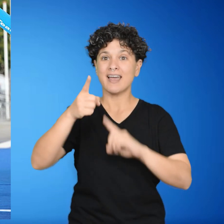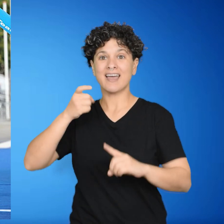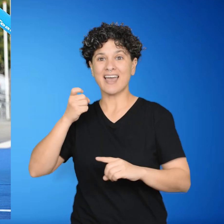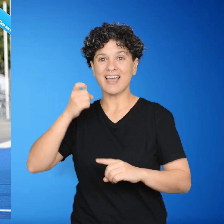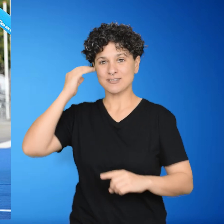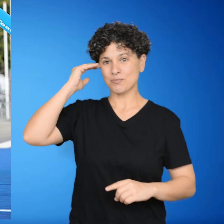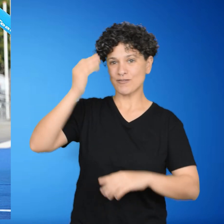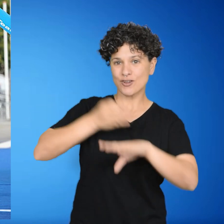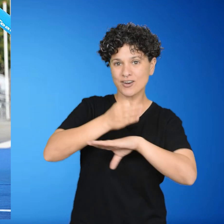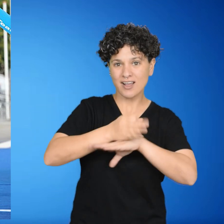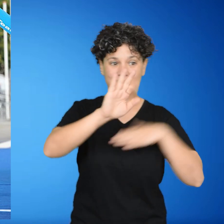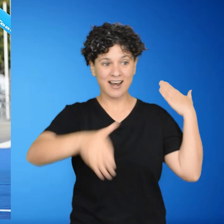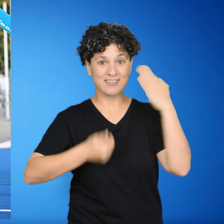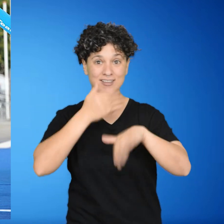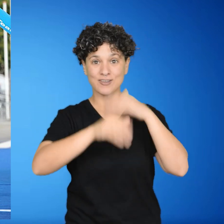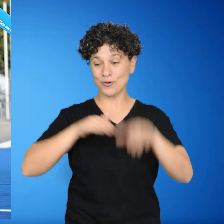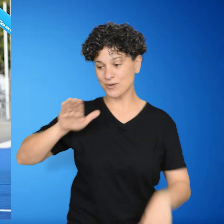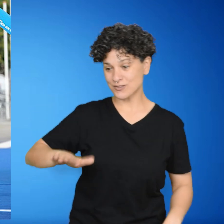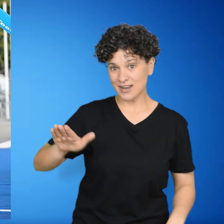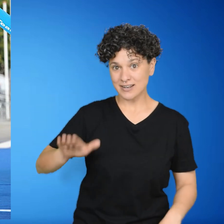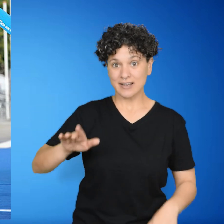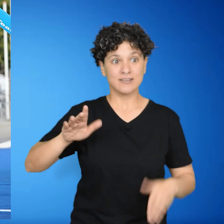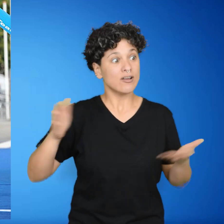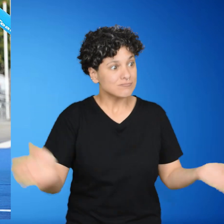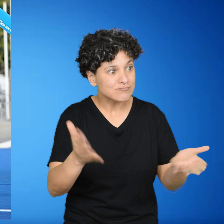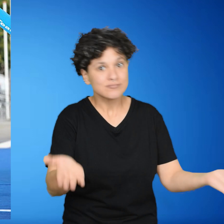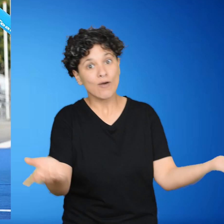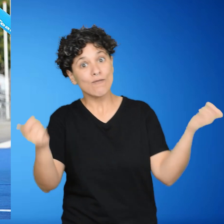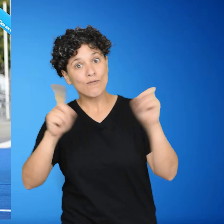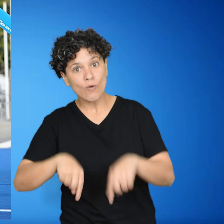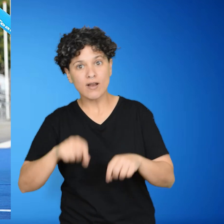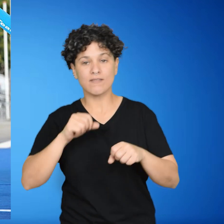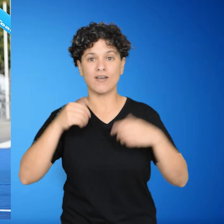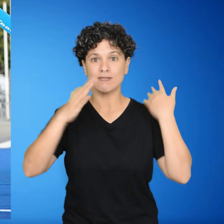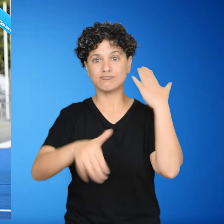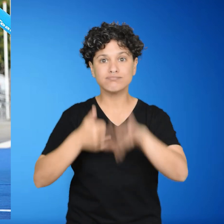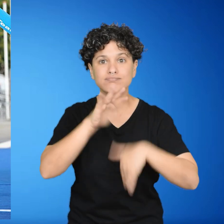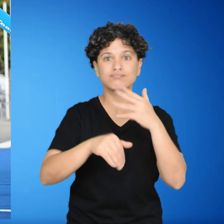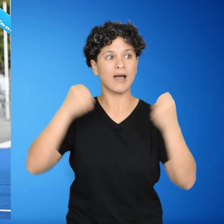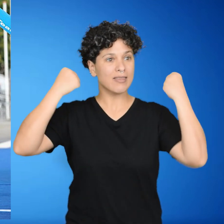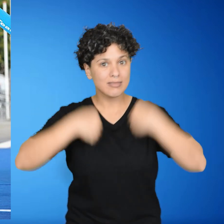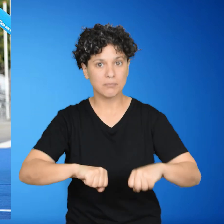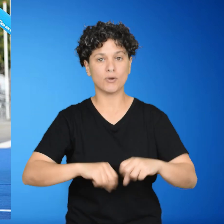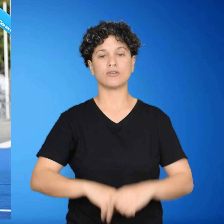la profesora de natación de su niñez quien lo anima a regresar y poner en juego su pasión por los deportes